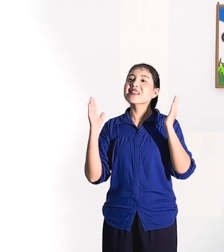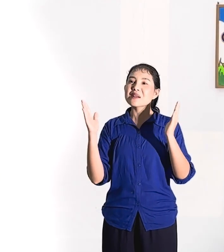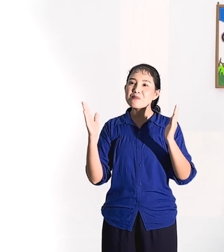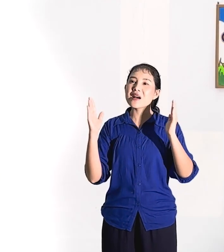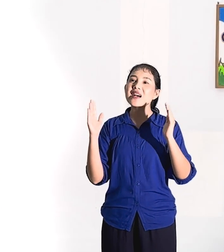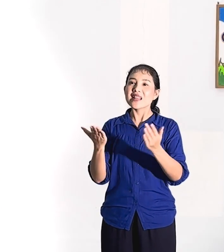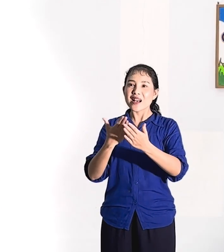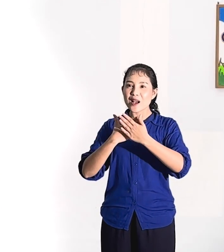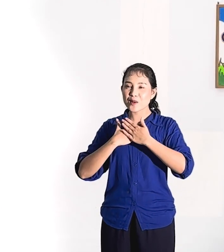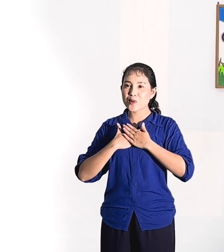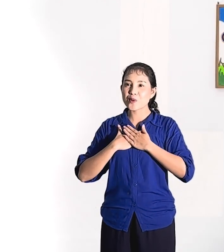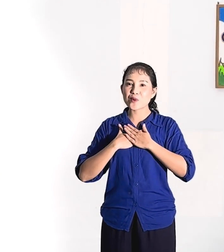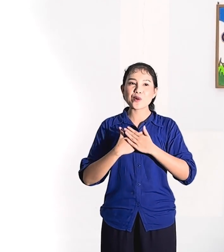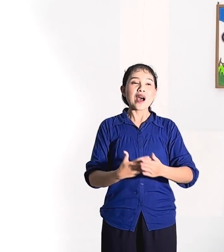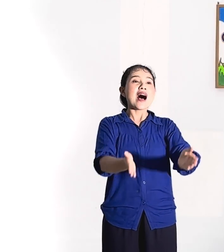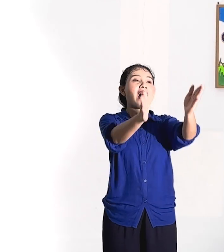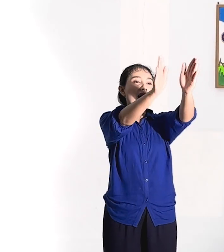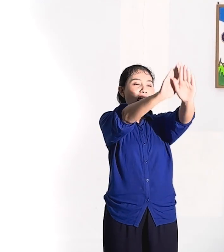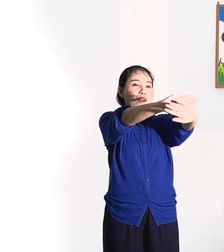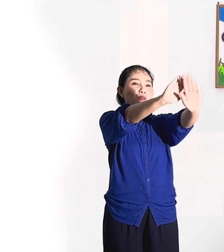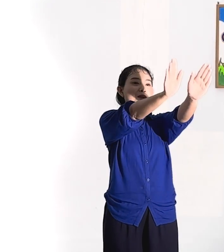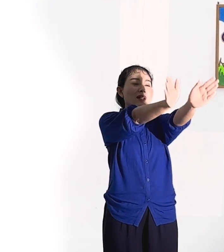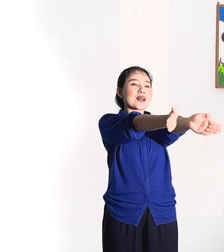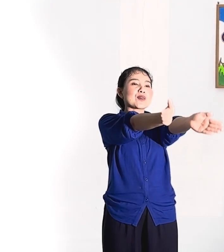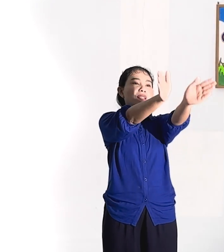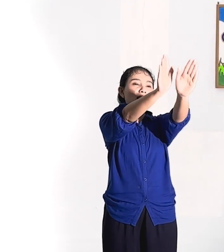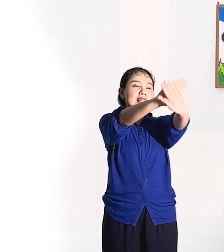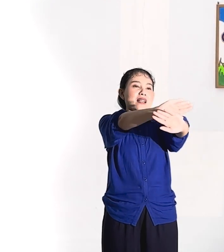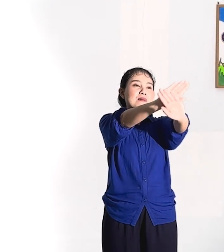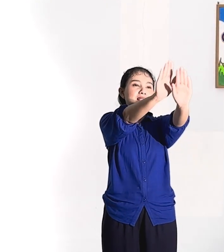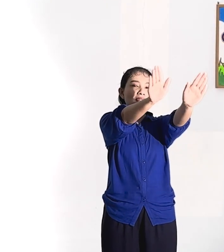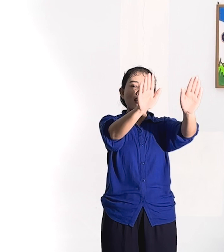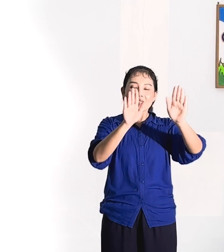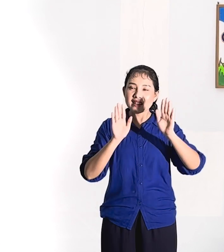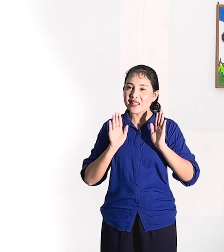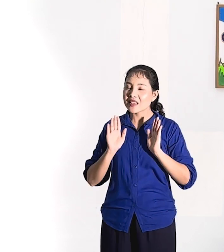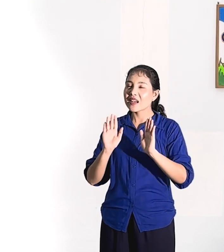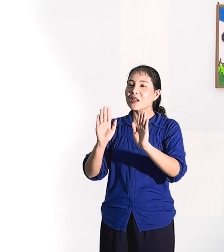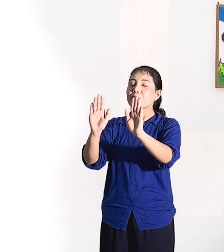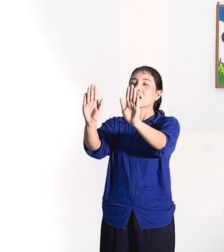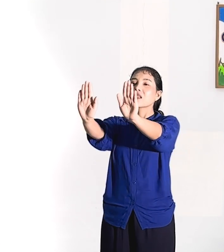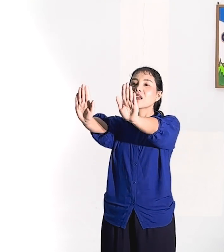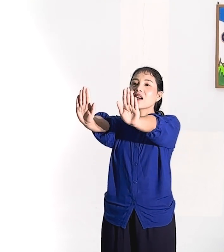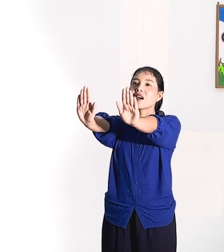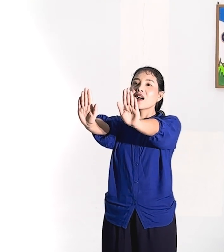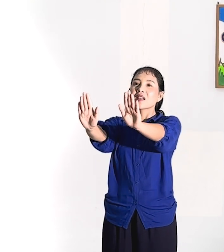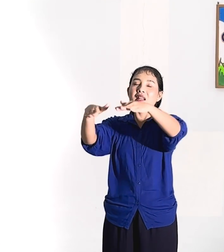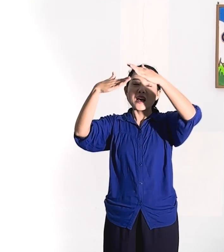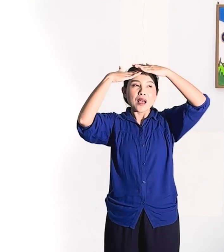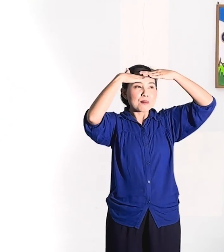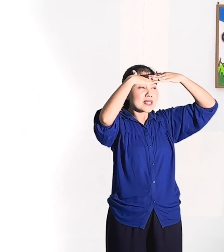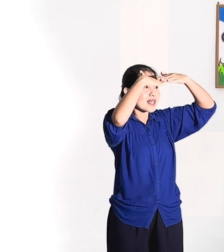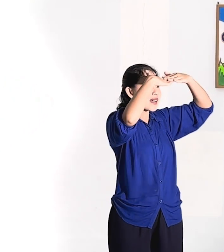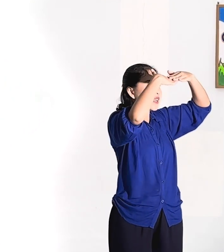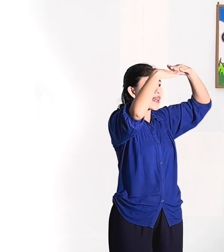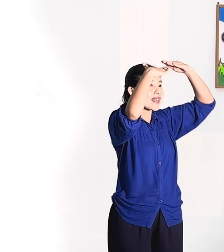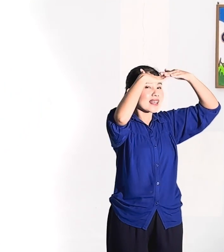kepadaku Aku berlaku tidak bercelah di hadapannya Dan menjaga diri